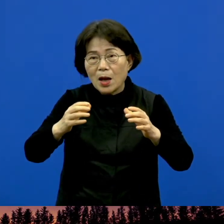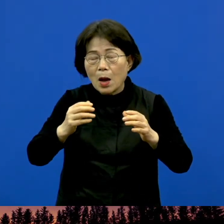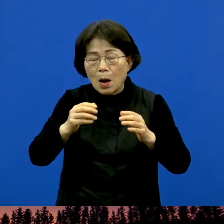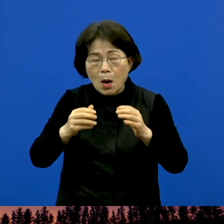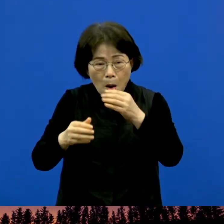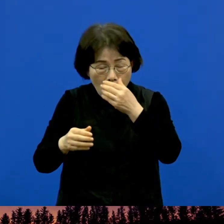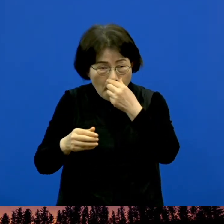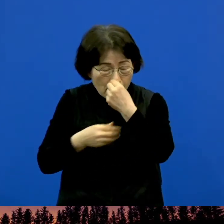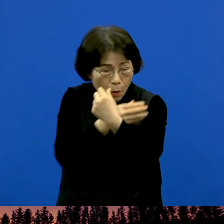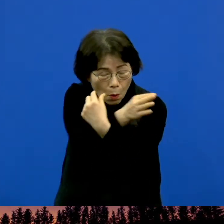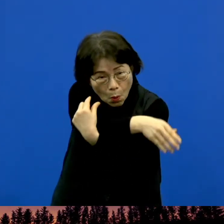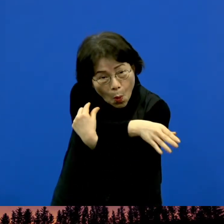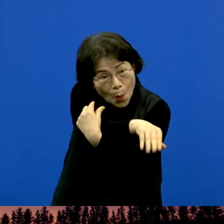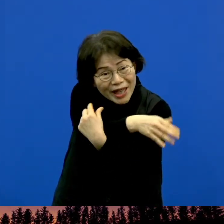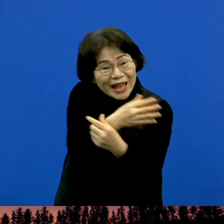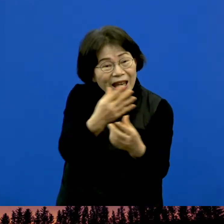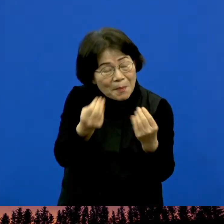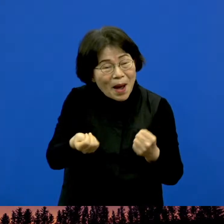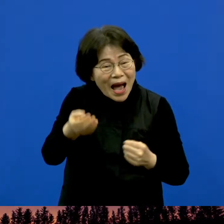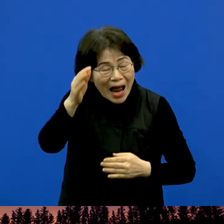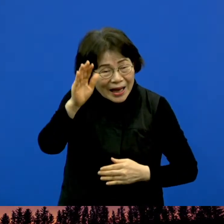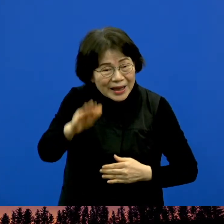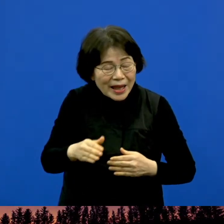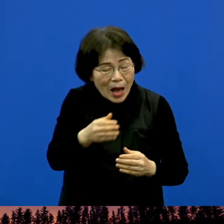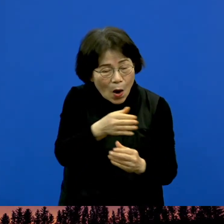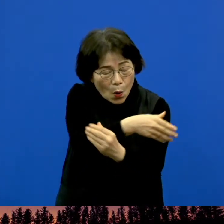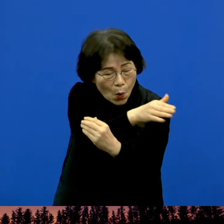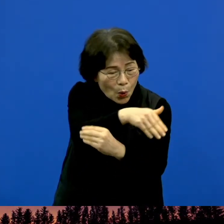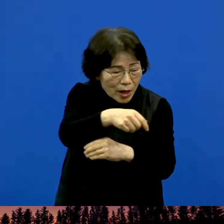모든 코끼리의